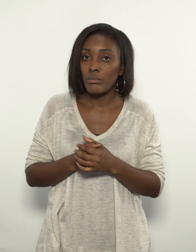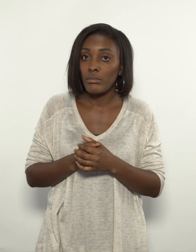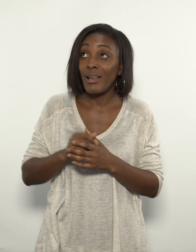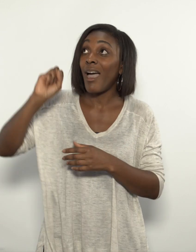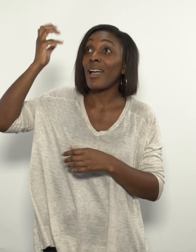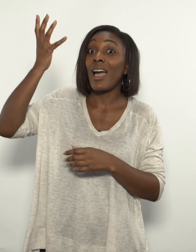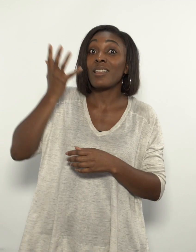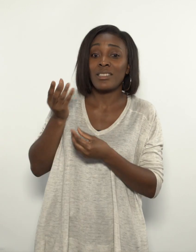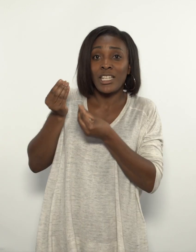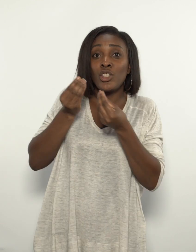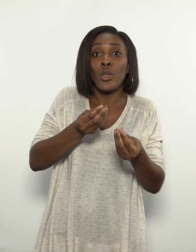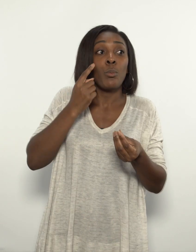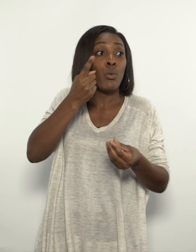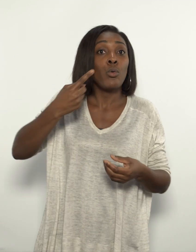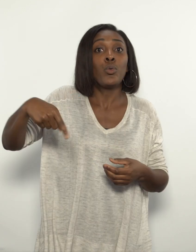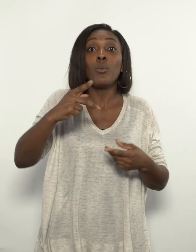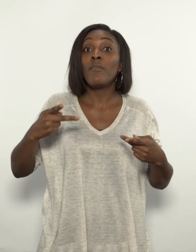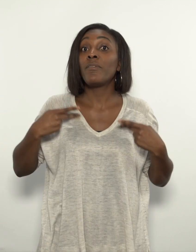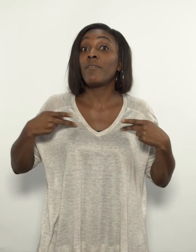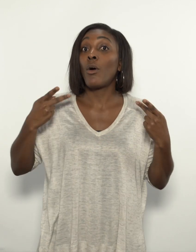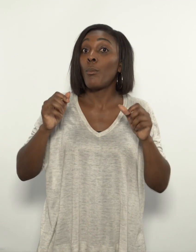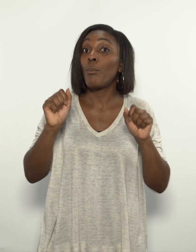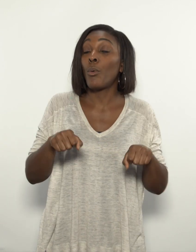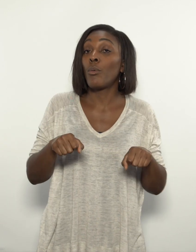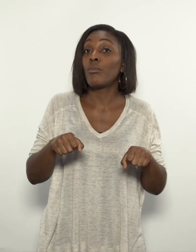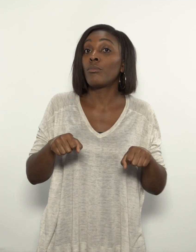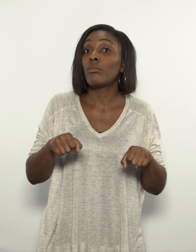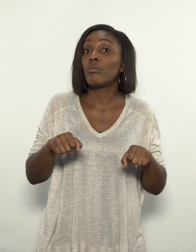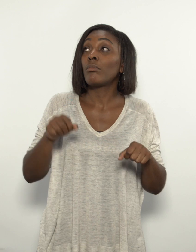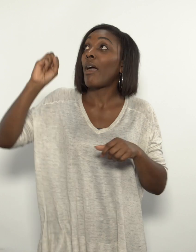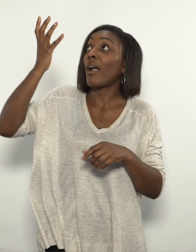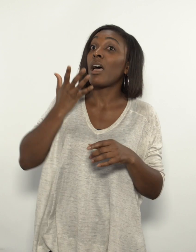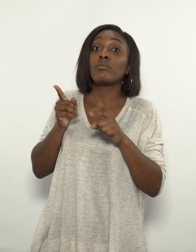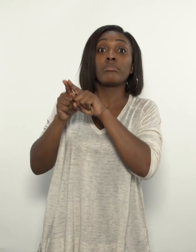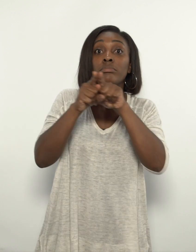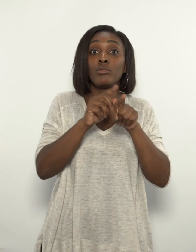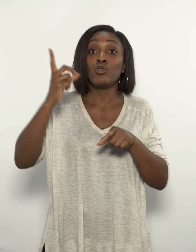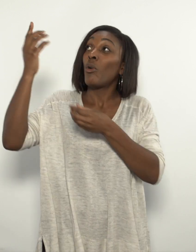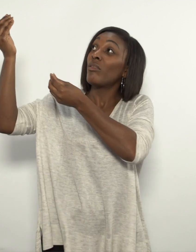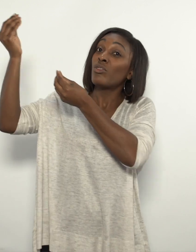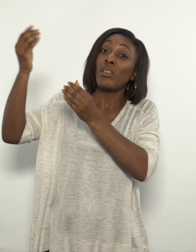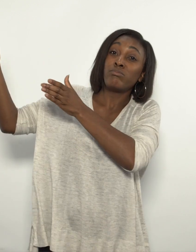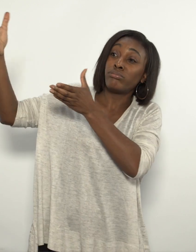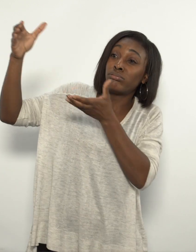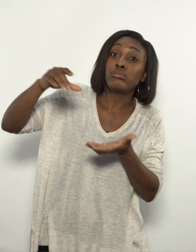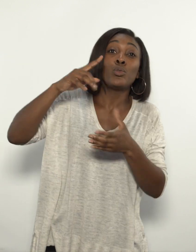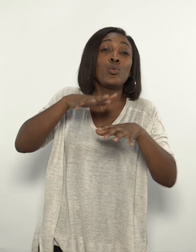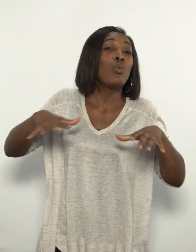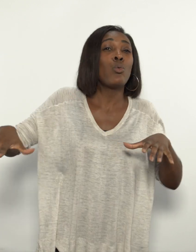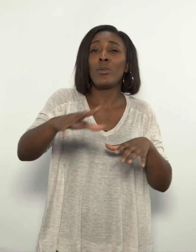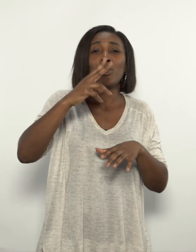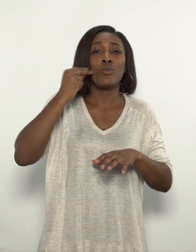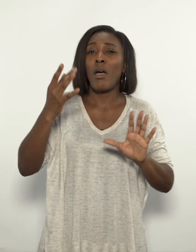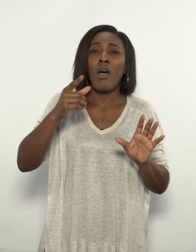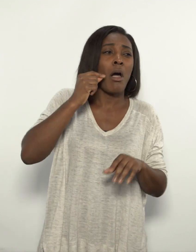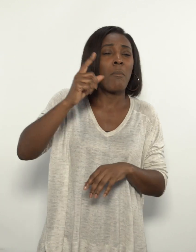la grâce qui pourvoit à notre subsistance de façon imméritée. La grâce commune, c'est la grâce que Dieu déverse sur tous les hommes